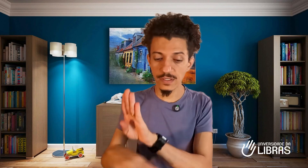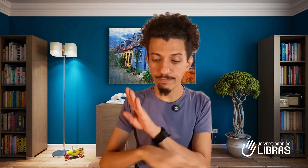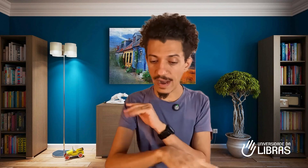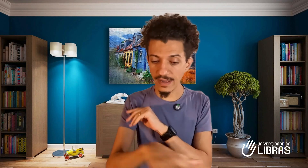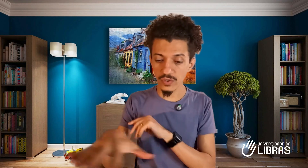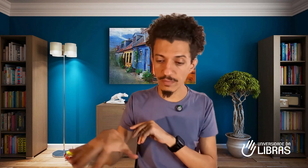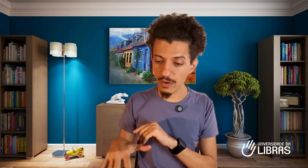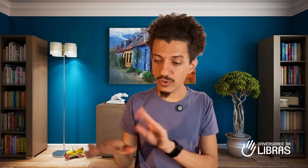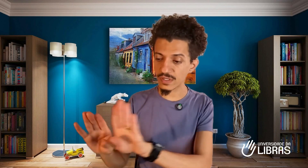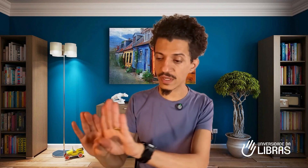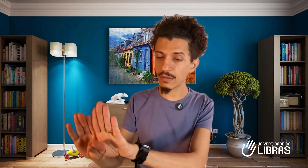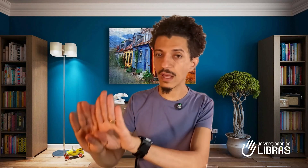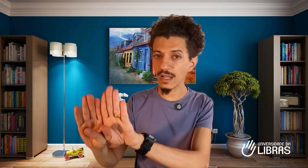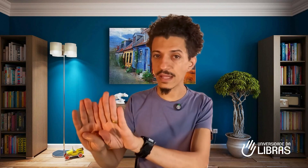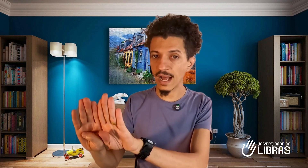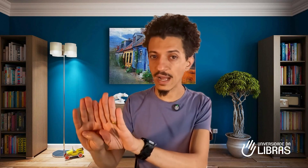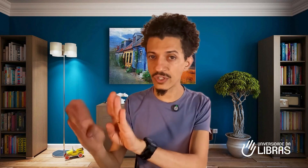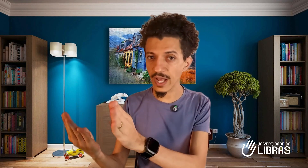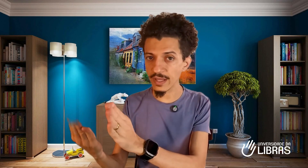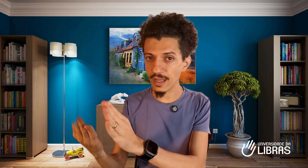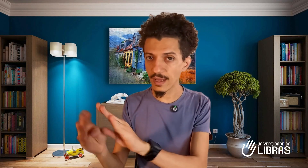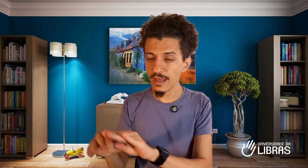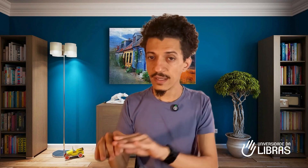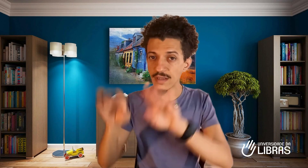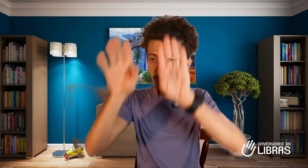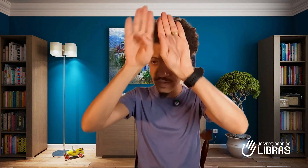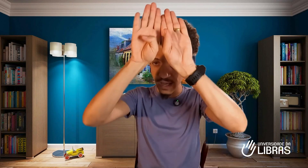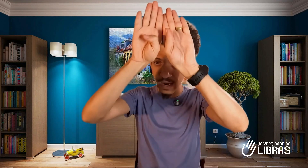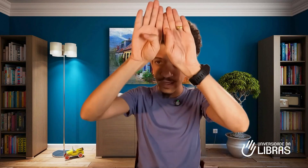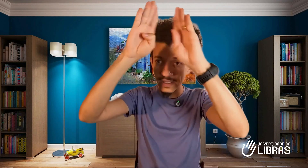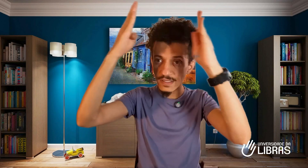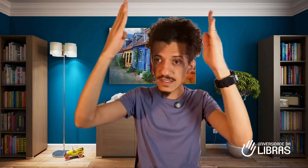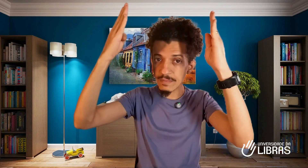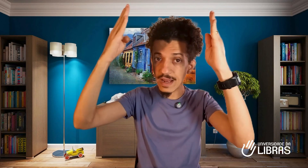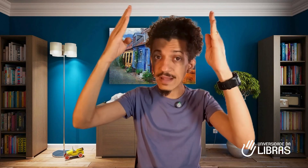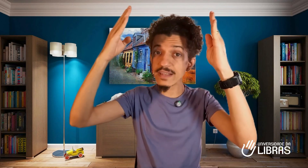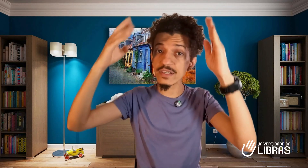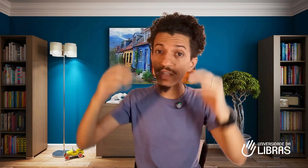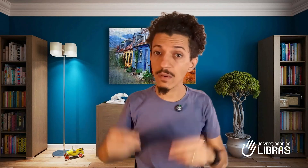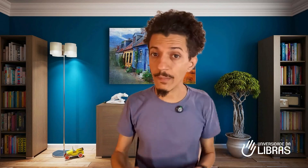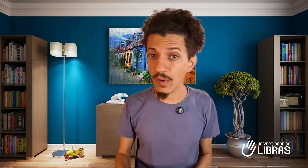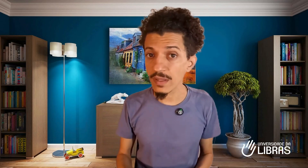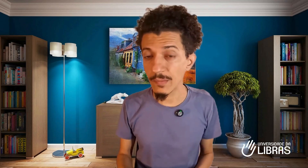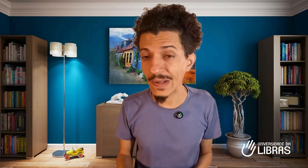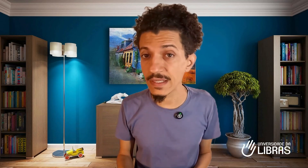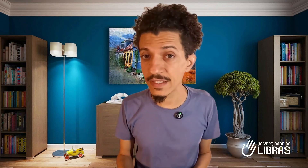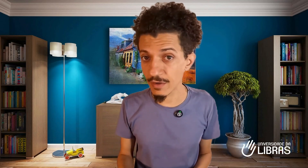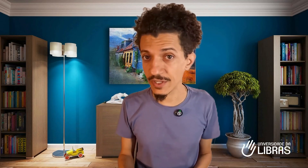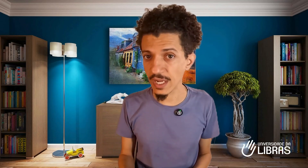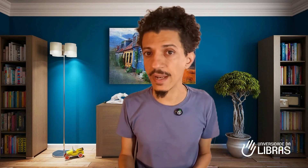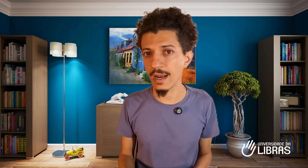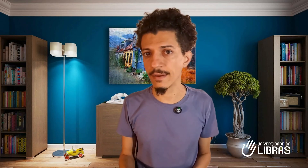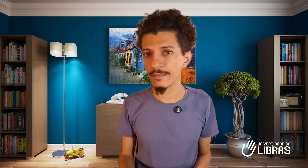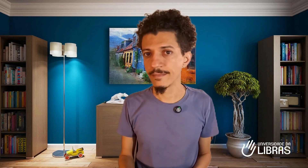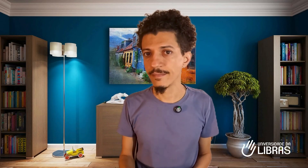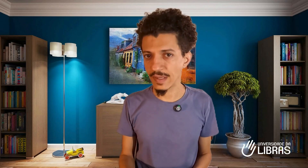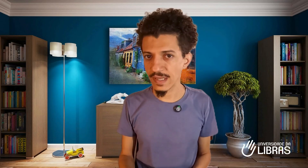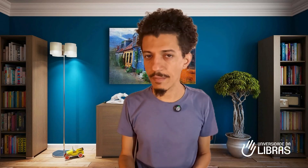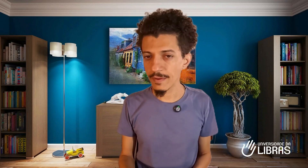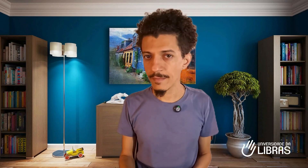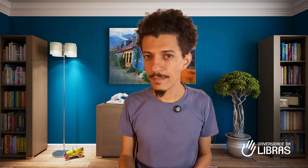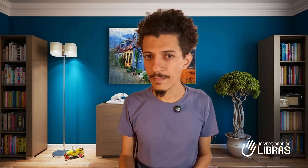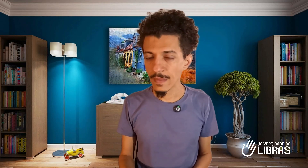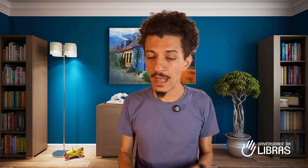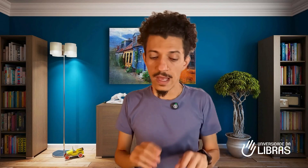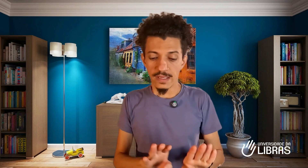nesse espaço meu, dizendo que ela está à direita. Se eu fizer ela aqui em cima, ela deixa de ser uma porta, passa a ser uma janela.